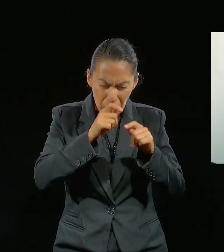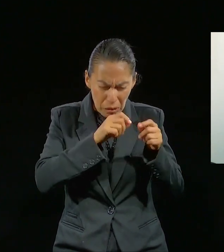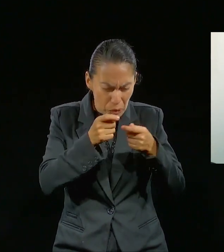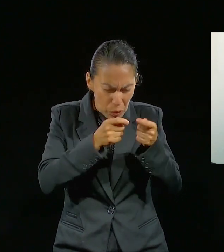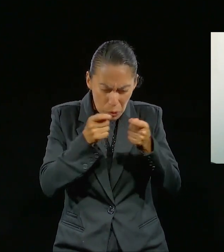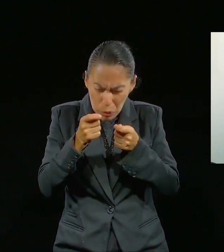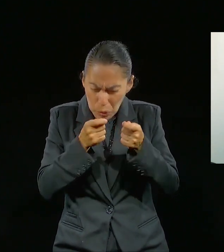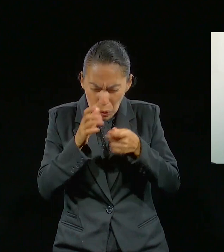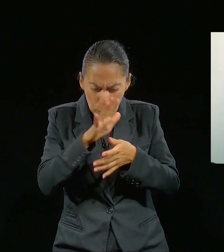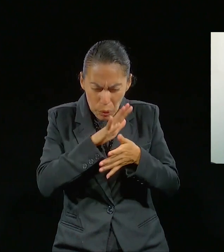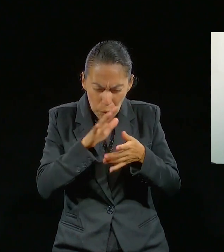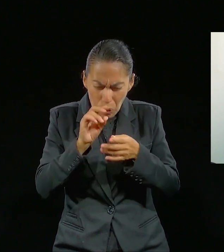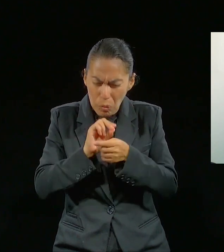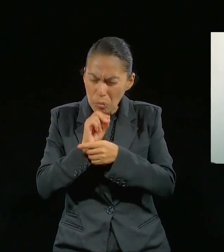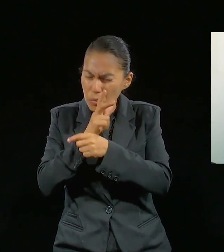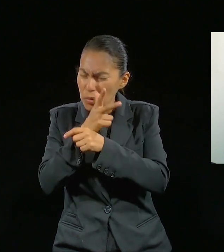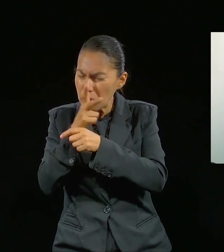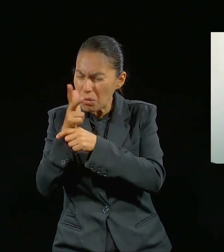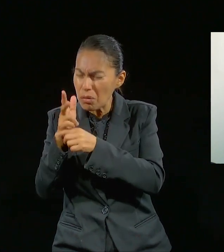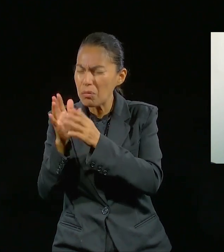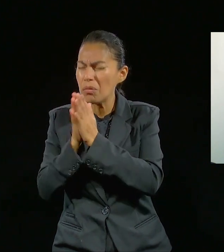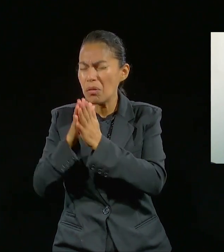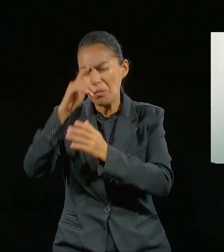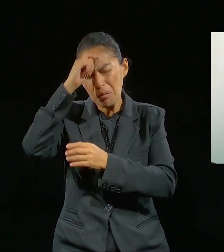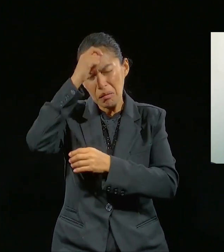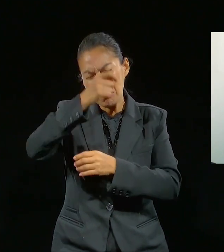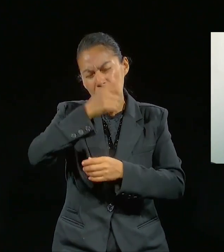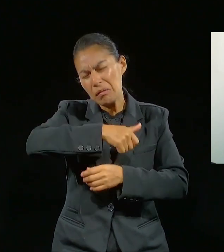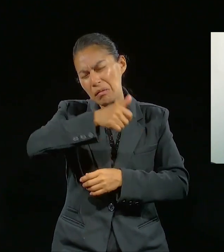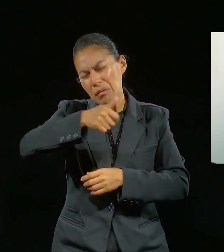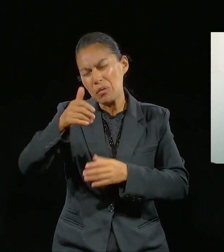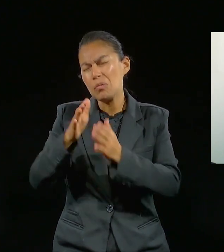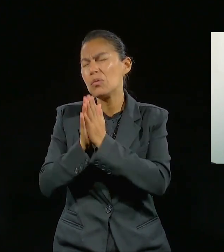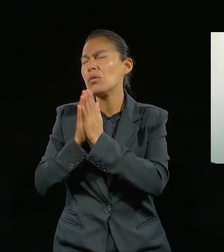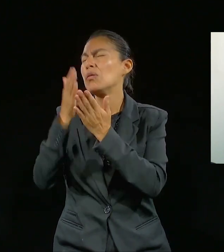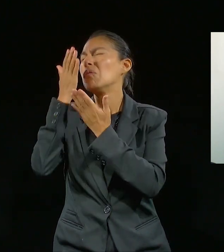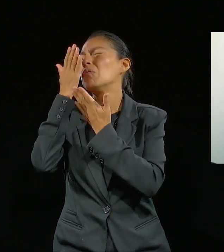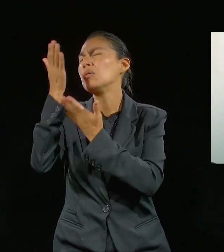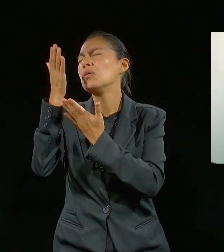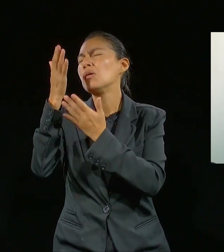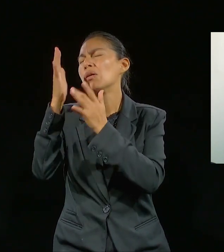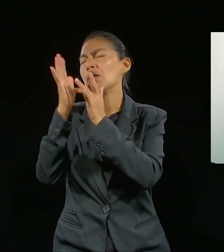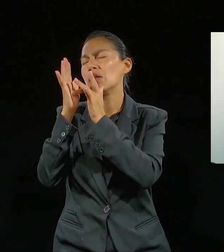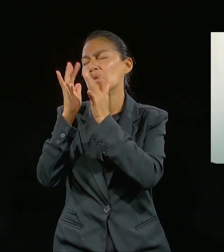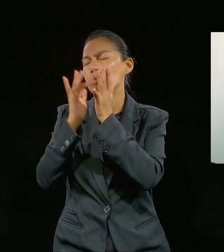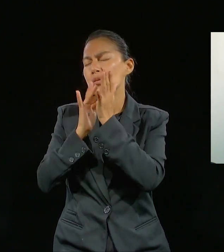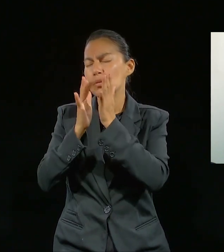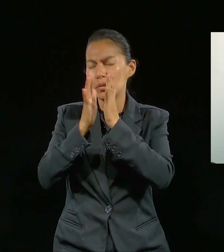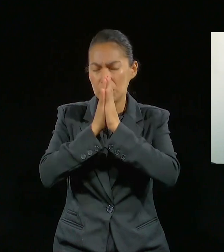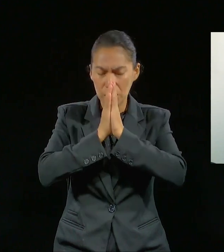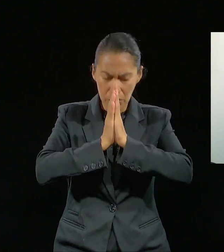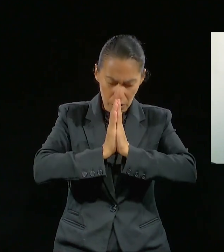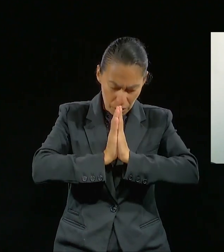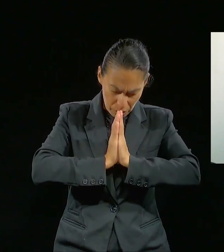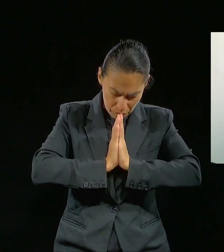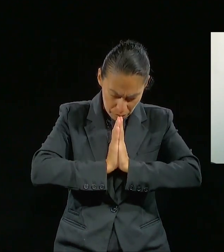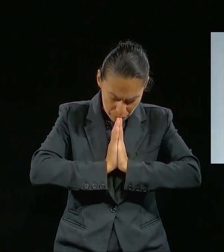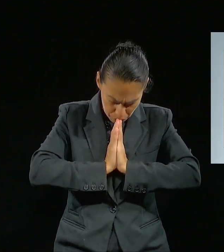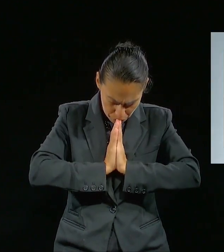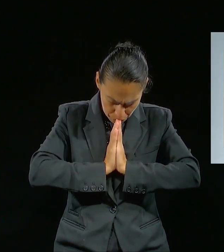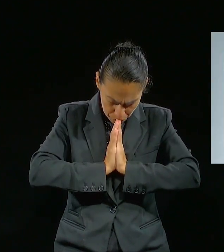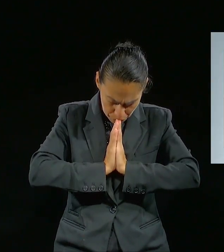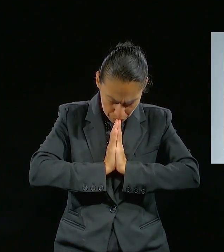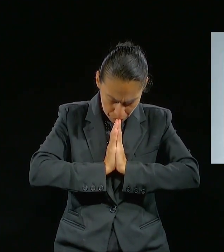eso. Guárdanos, Señor, en todo momento, porque te lo pido y te lo ruego en el nombre de Jesús.